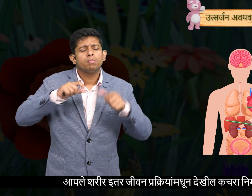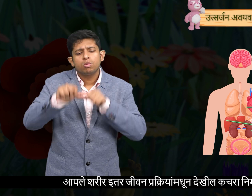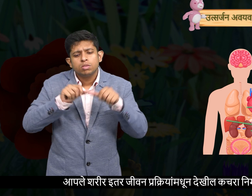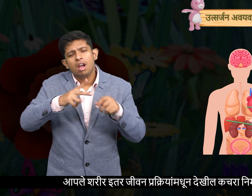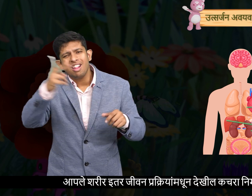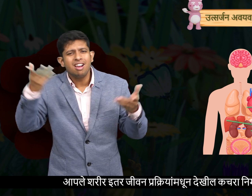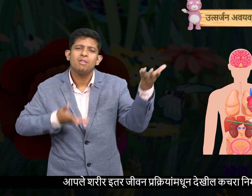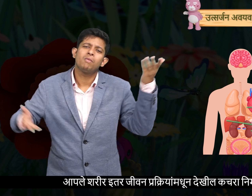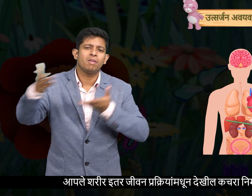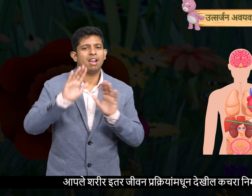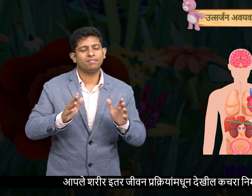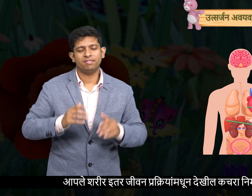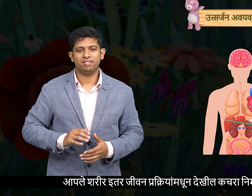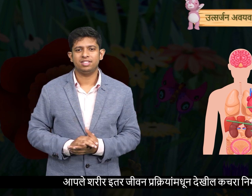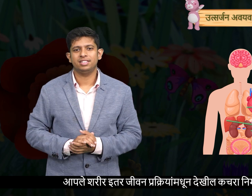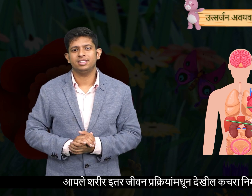करते.